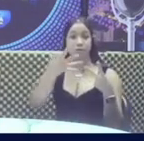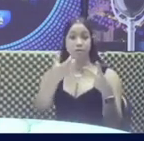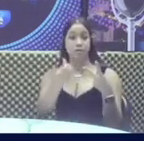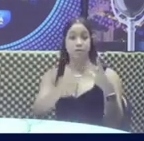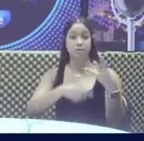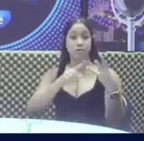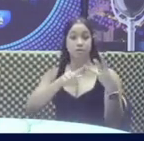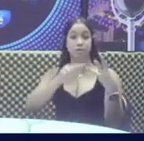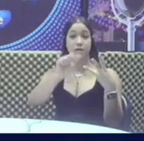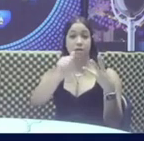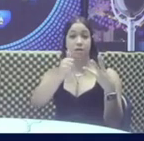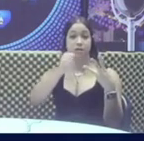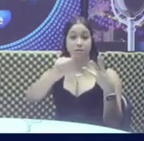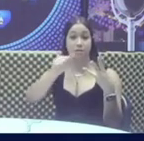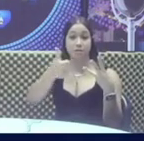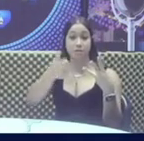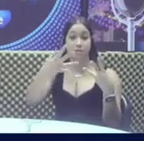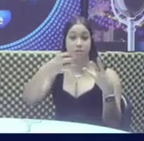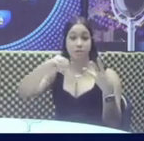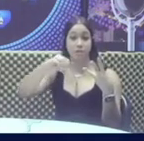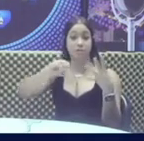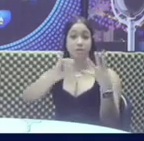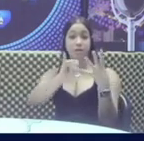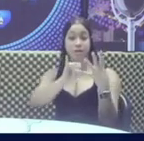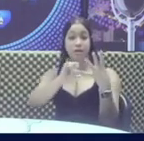A146, A149 e